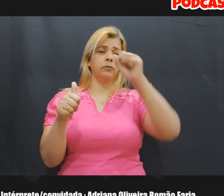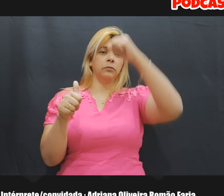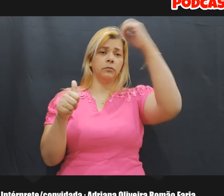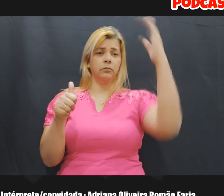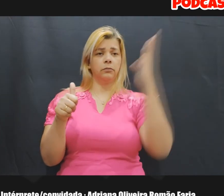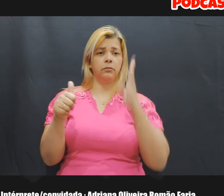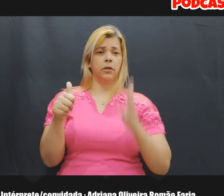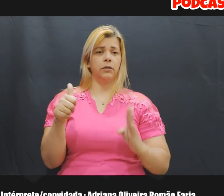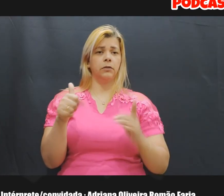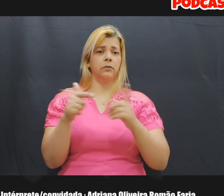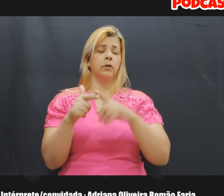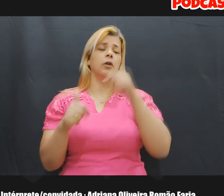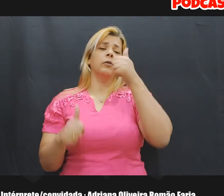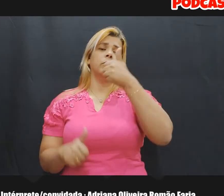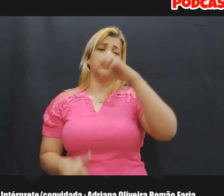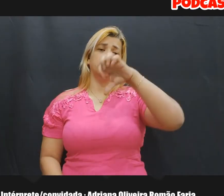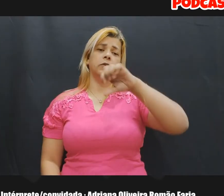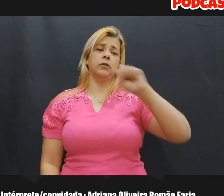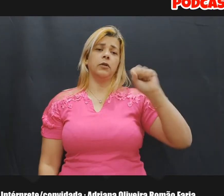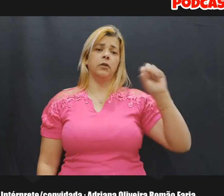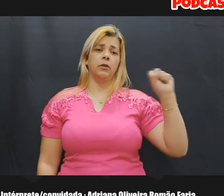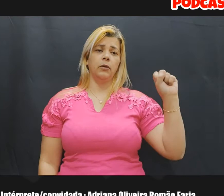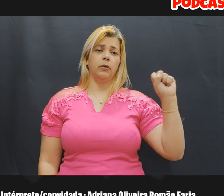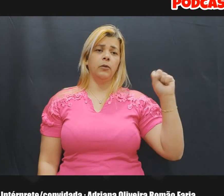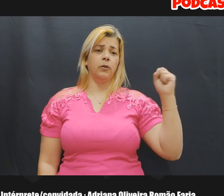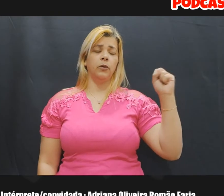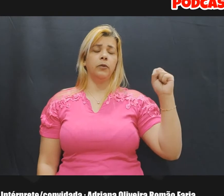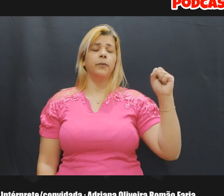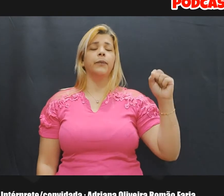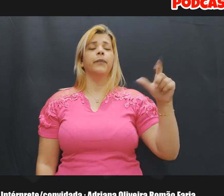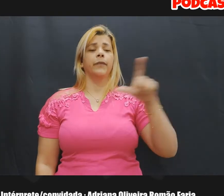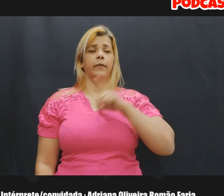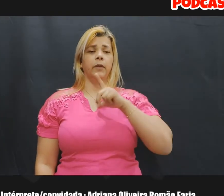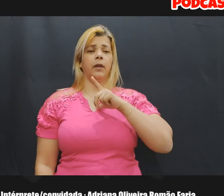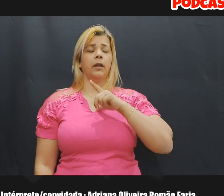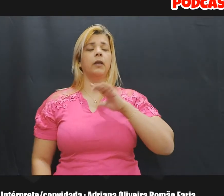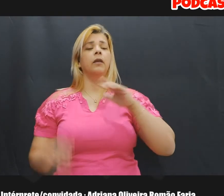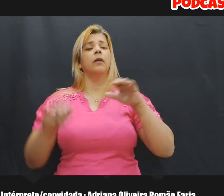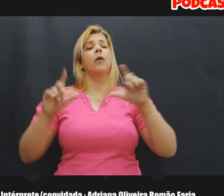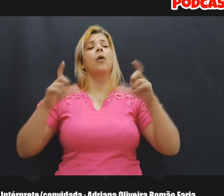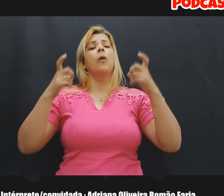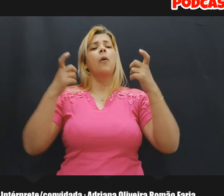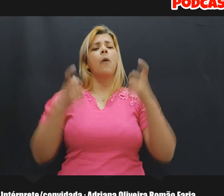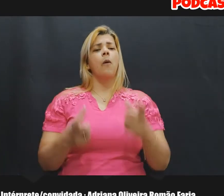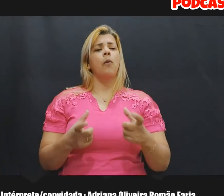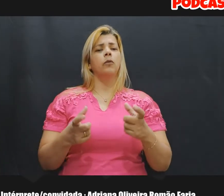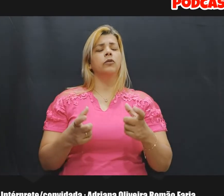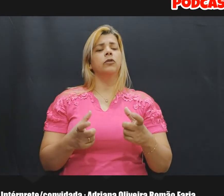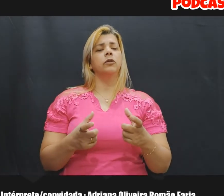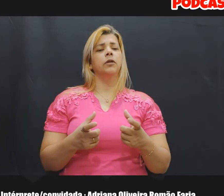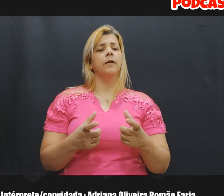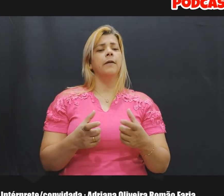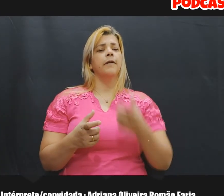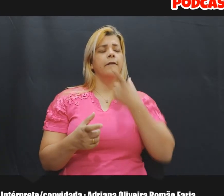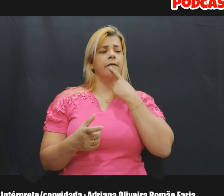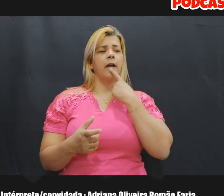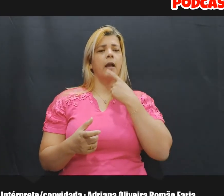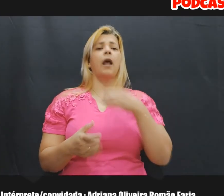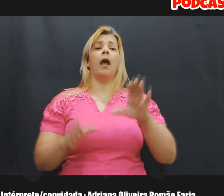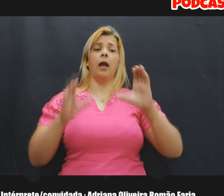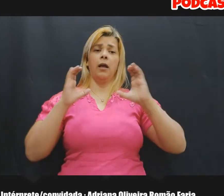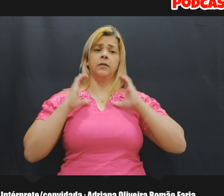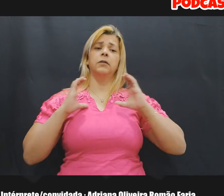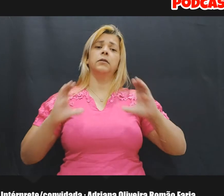Constituição Sim. de 1988, que ela tem, onde ela refere a cidadania e dignidade